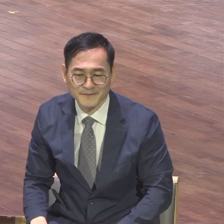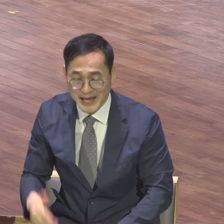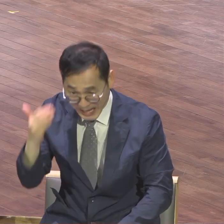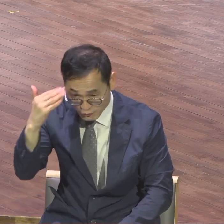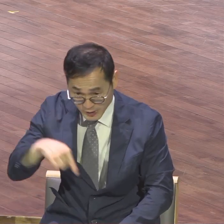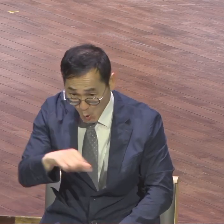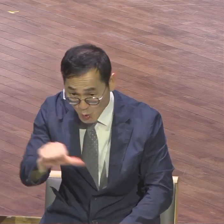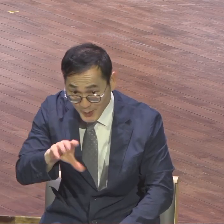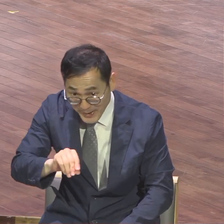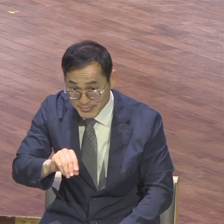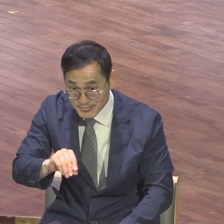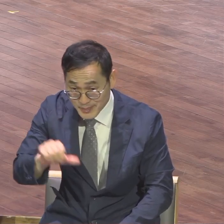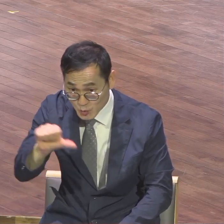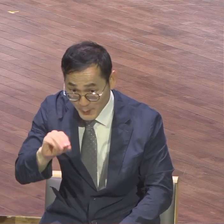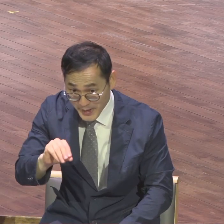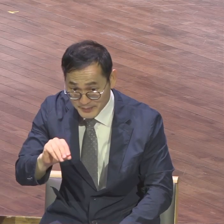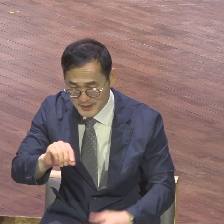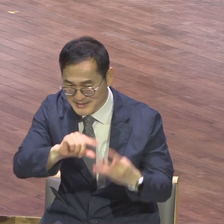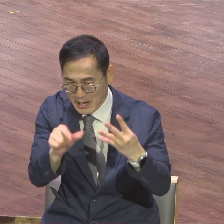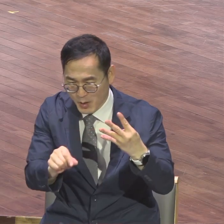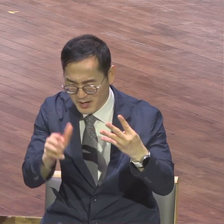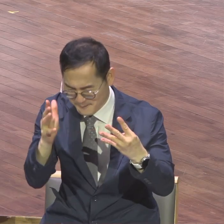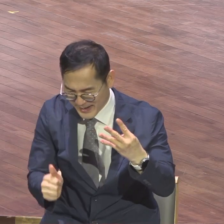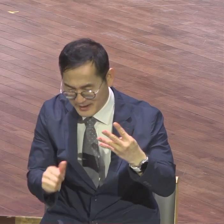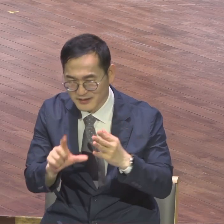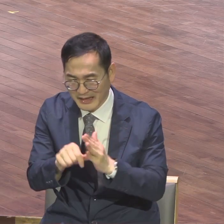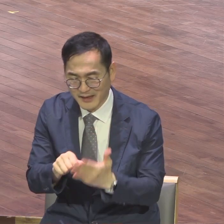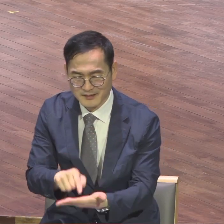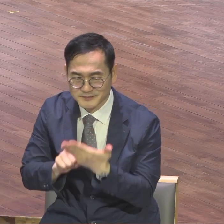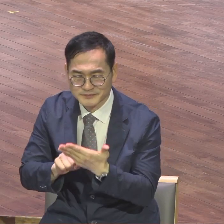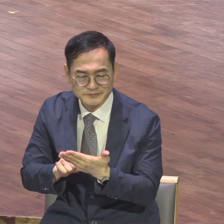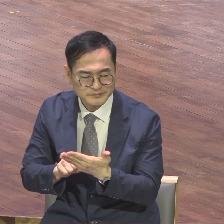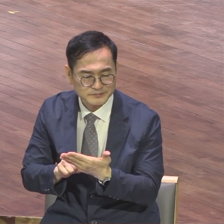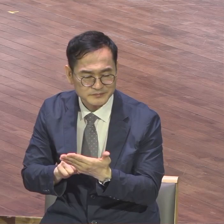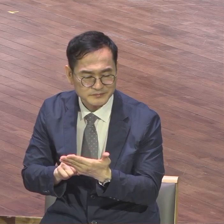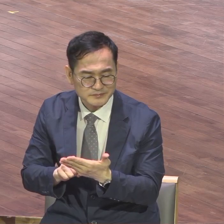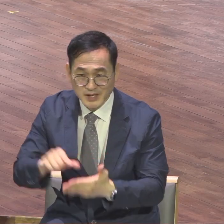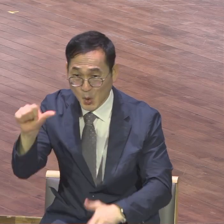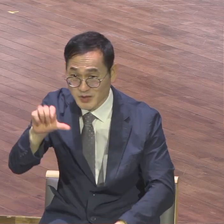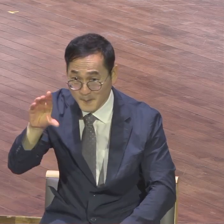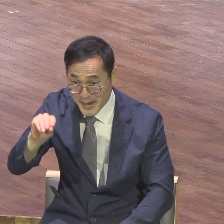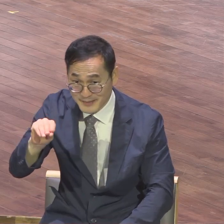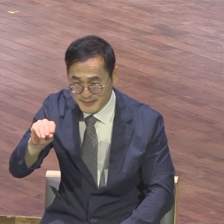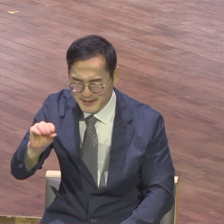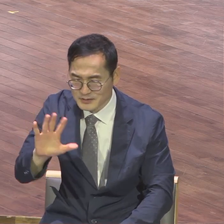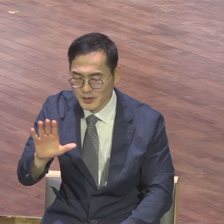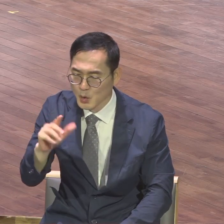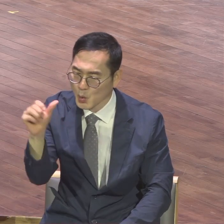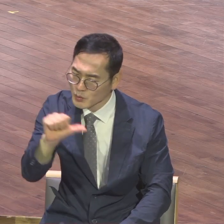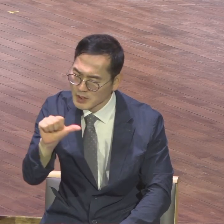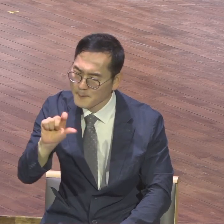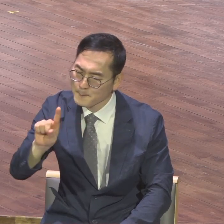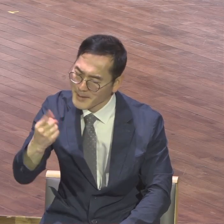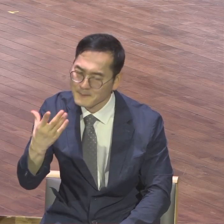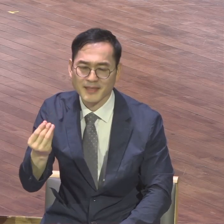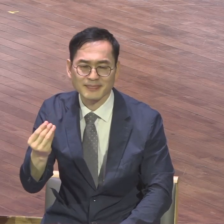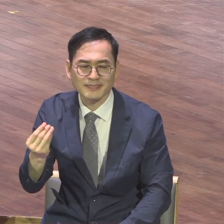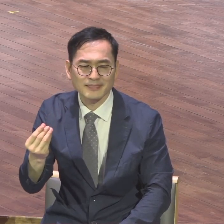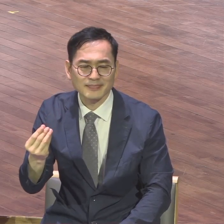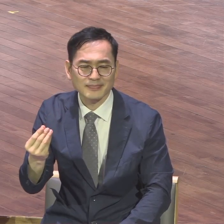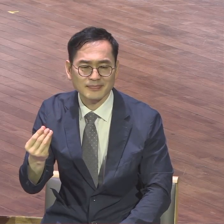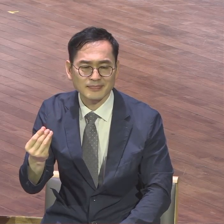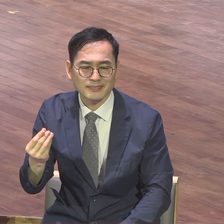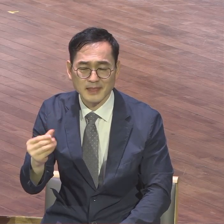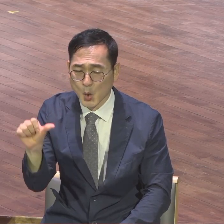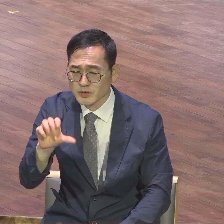넘었는데 4월 말로 통계 나왔더라고. 우리나라 5,100만. 5천만